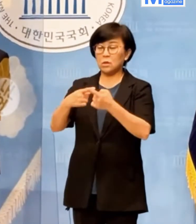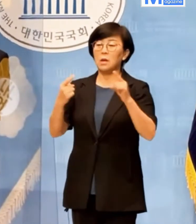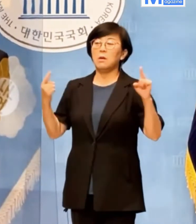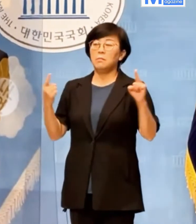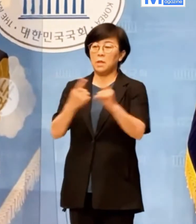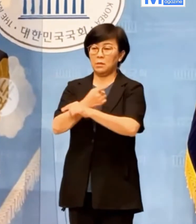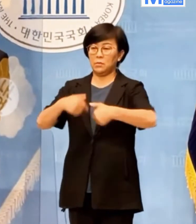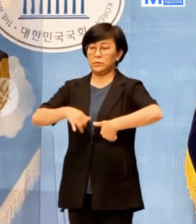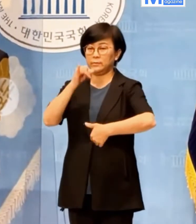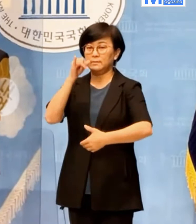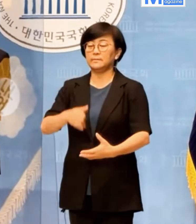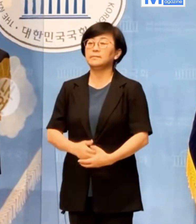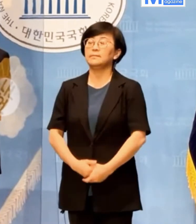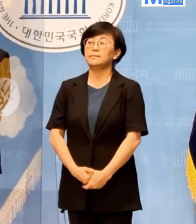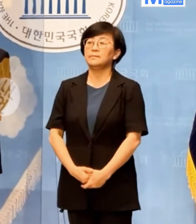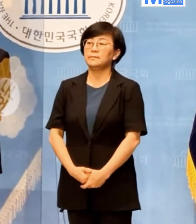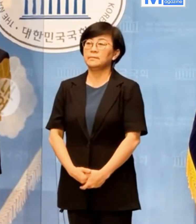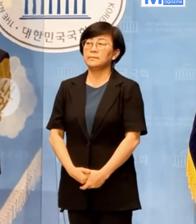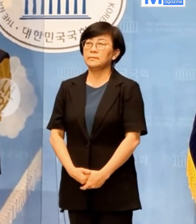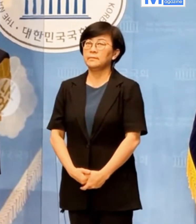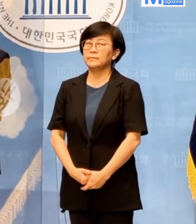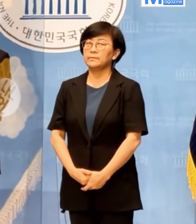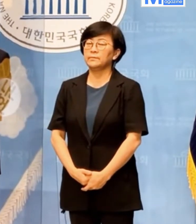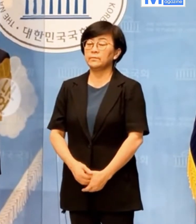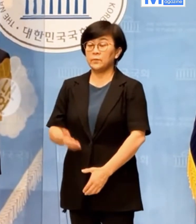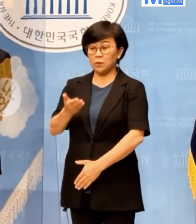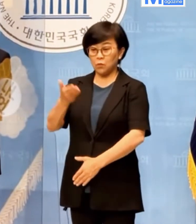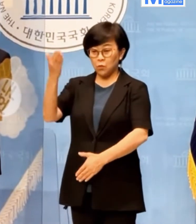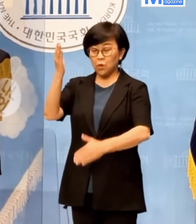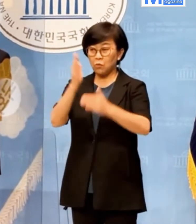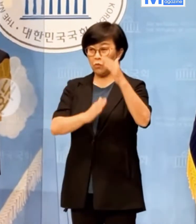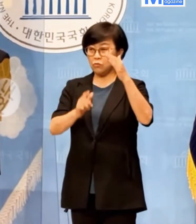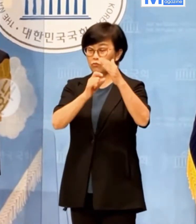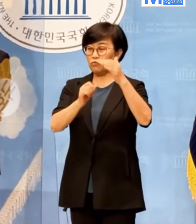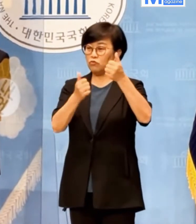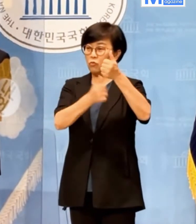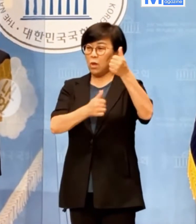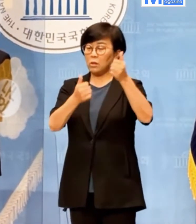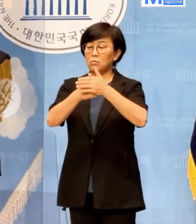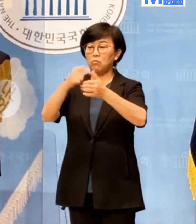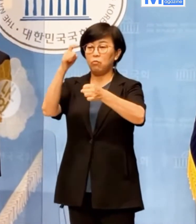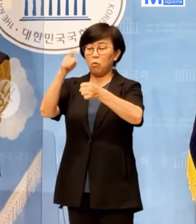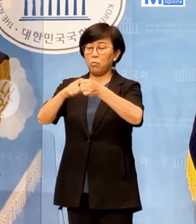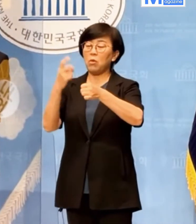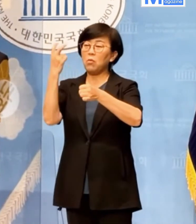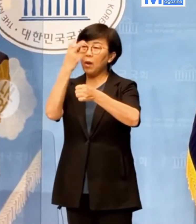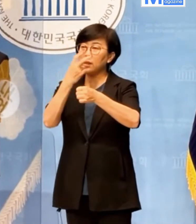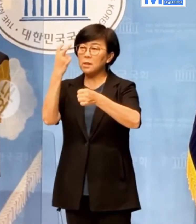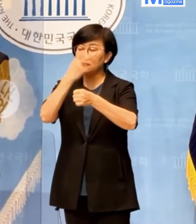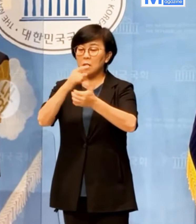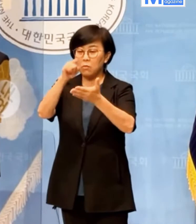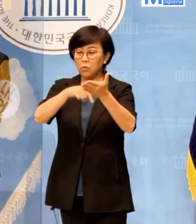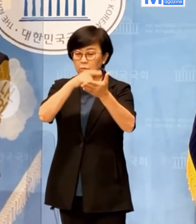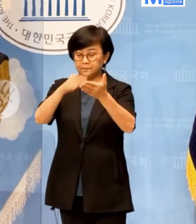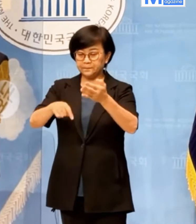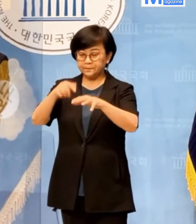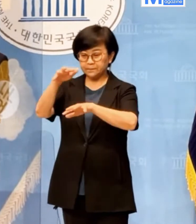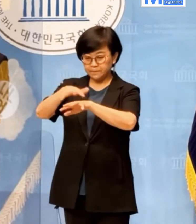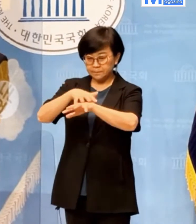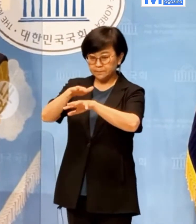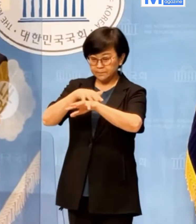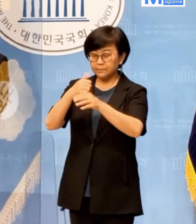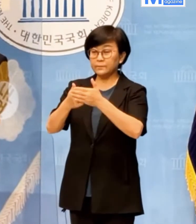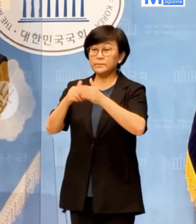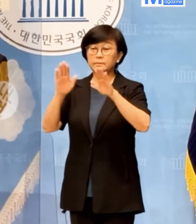조속히 전환하겠습니다. 고위공무원에 적용되고 있는 목표 관리제 보상 체계도